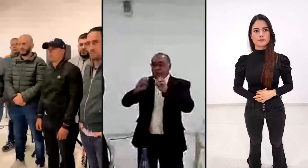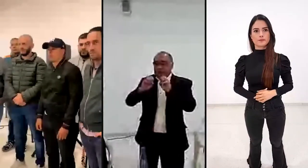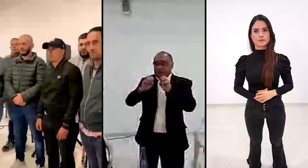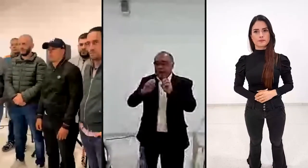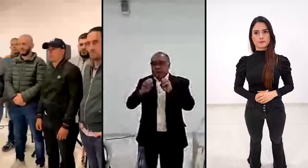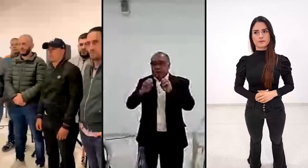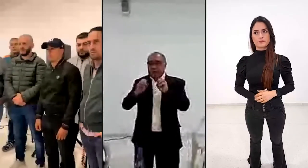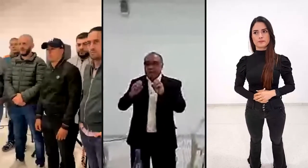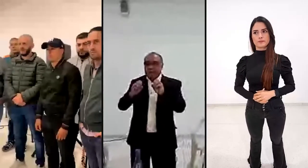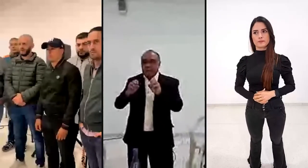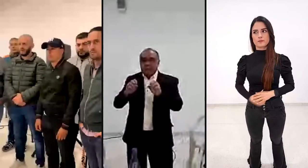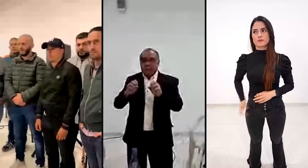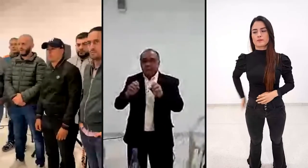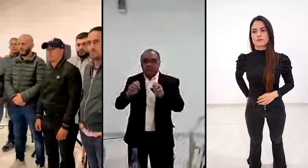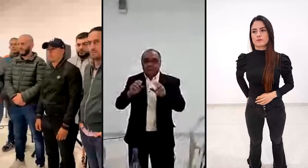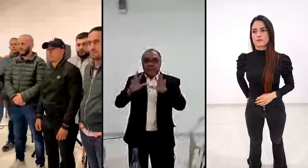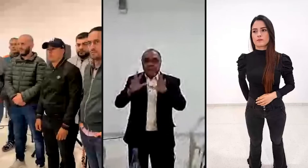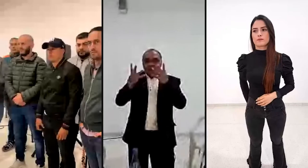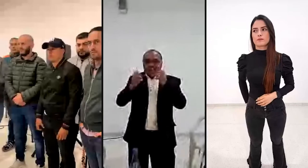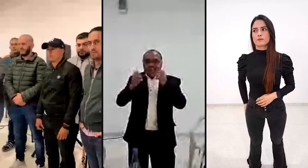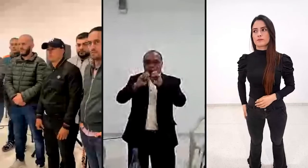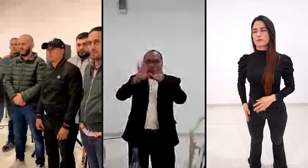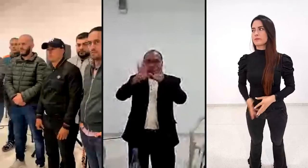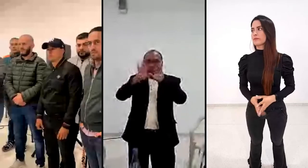es una calidad